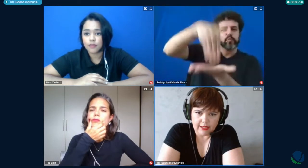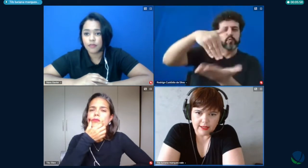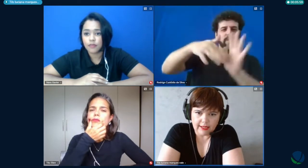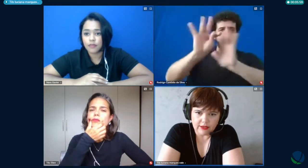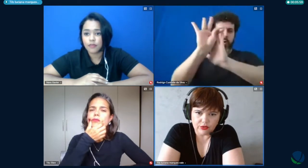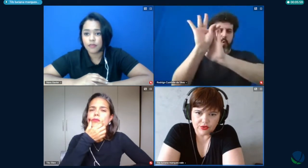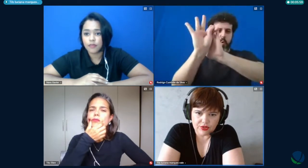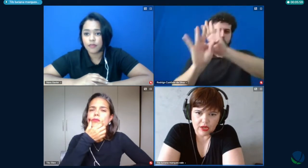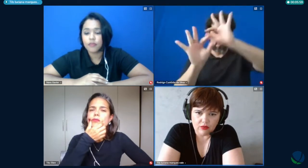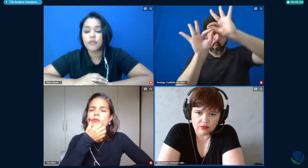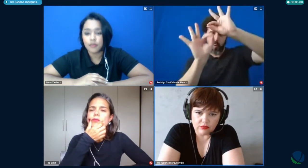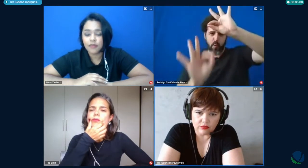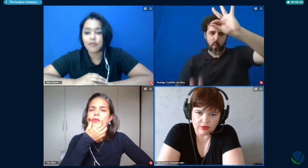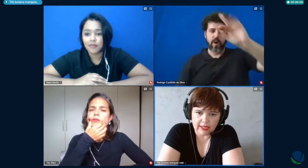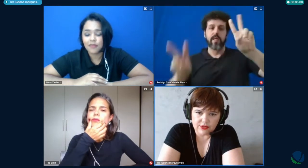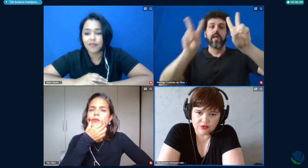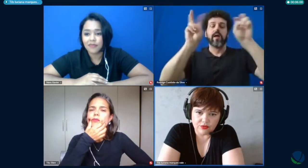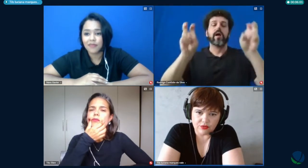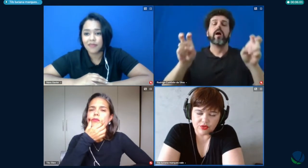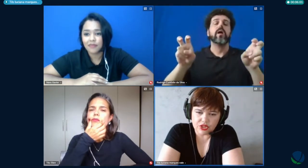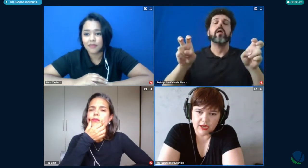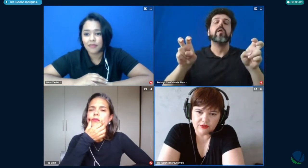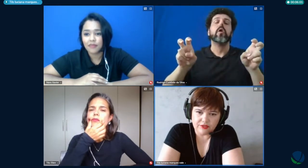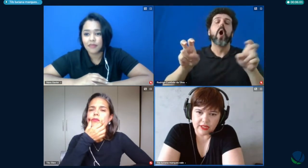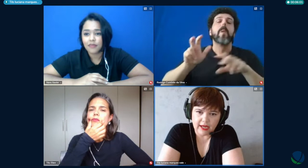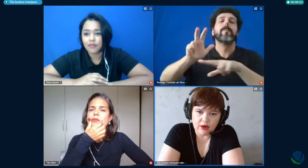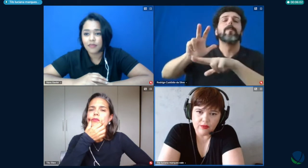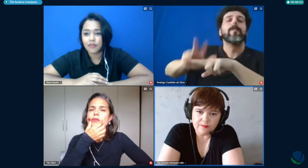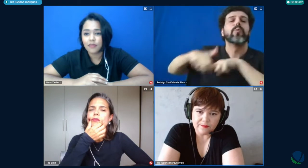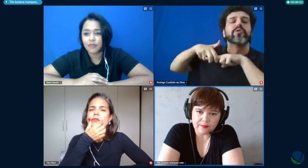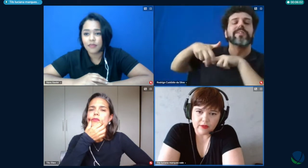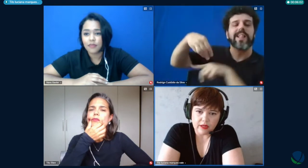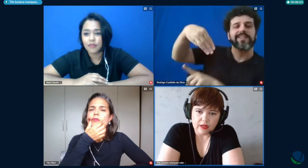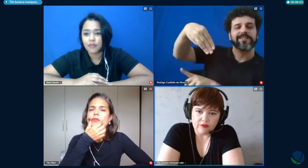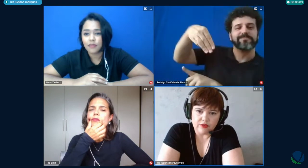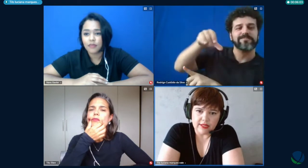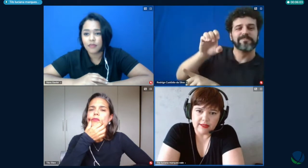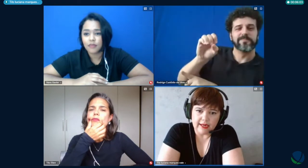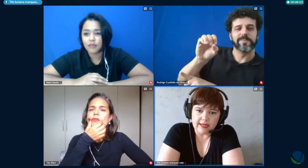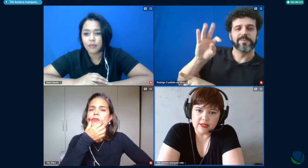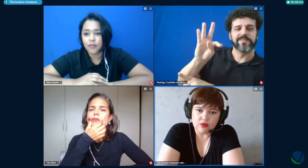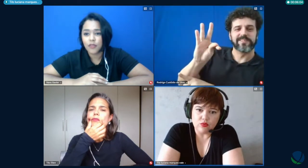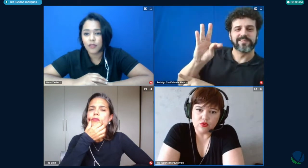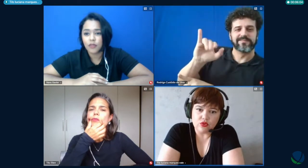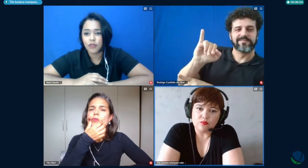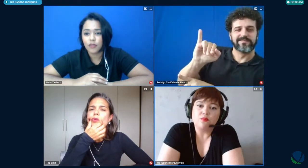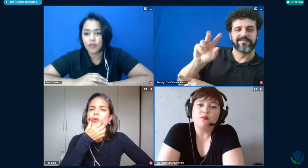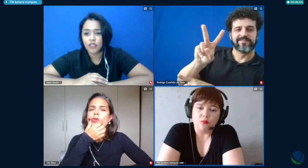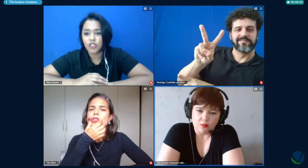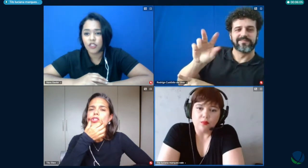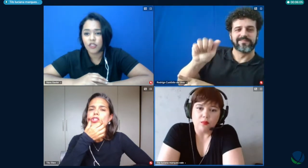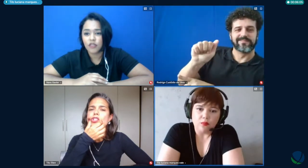Bem, ainda na introdução, no texto já no final, você traz